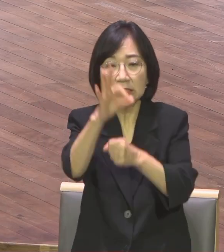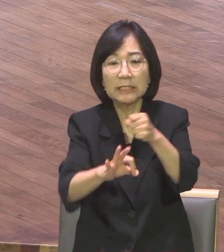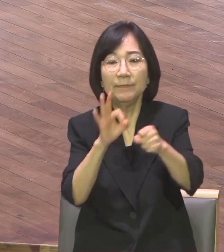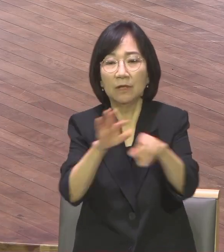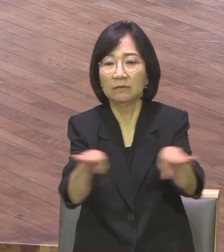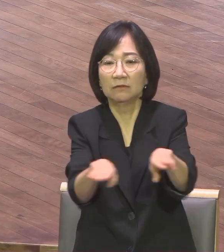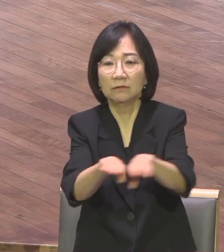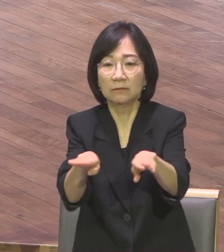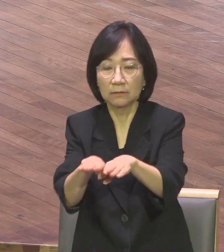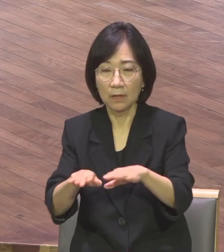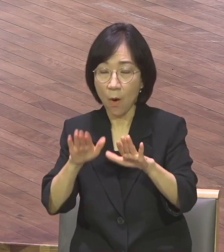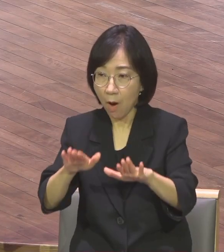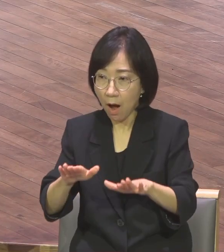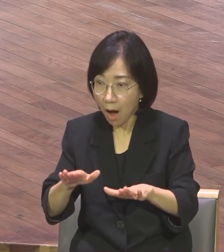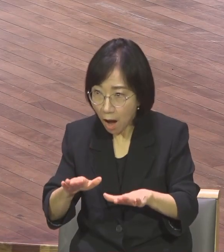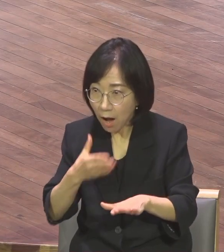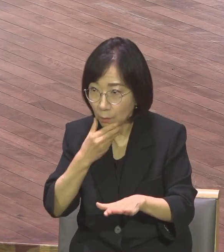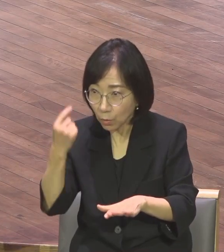분들은 많아요.